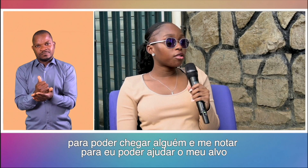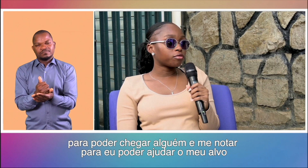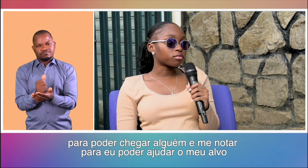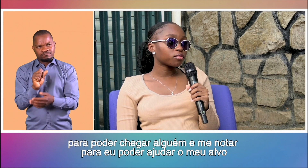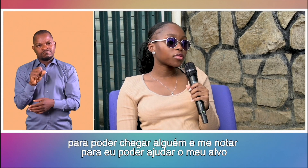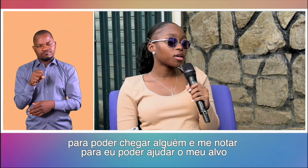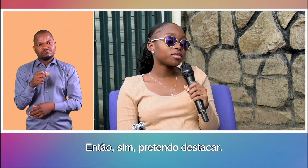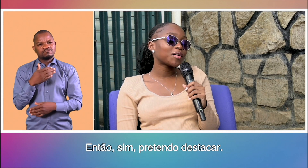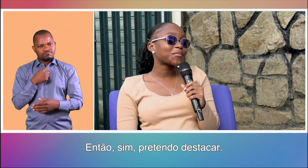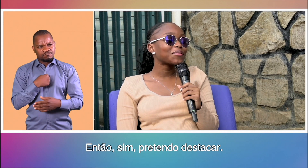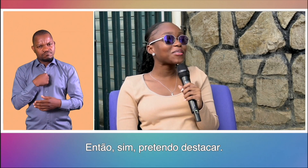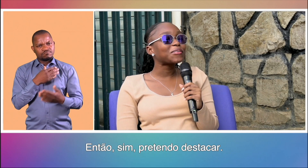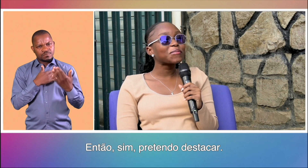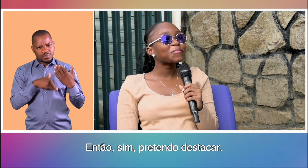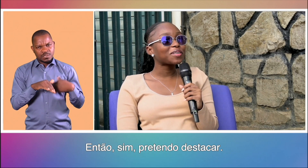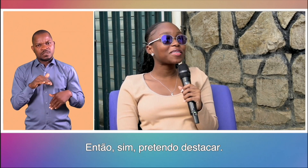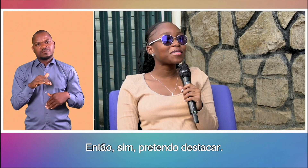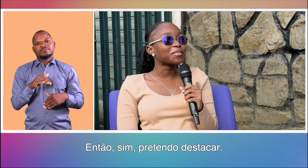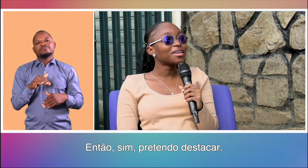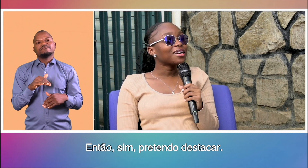alvo. Então, sim, pretendo